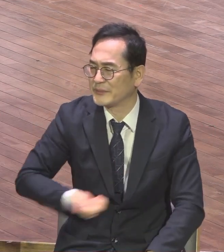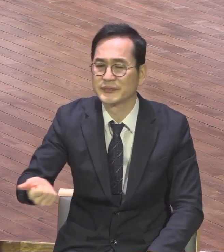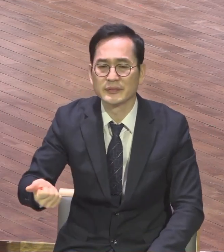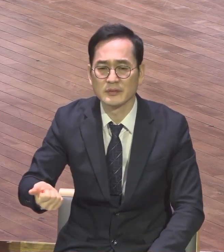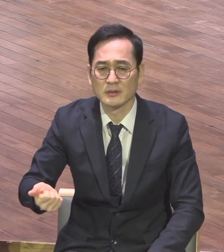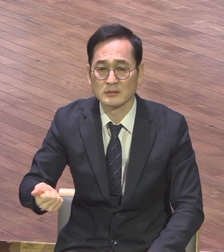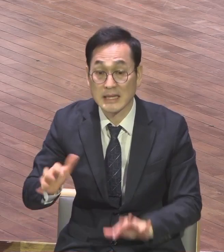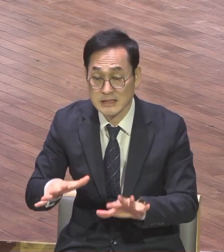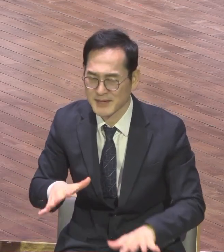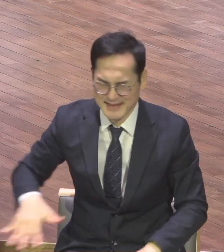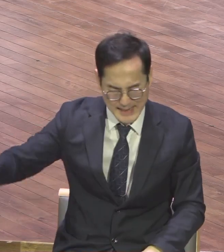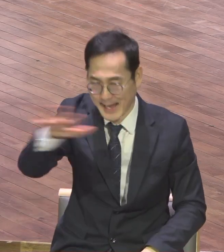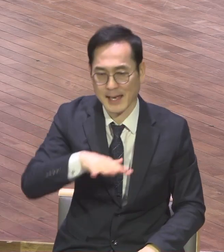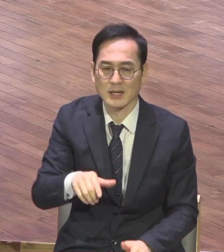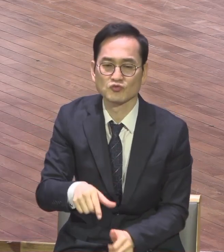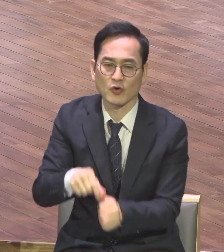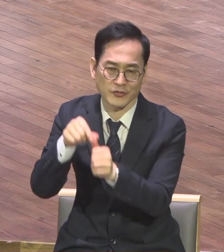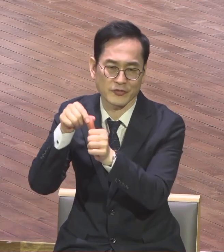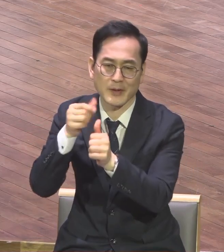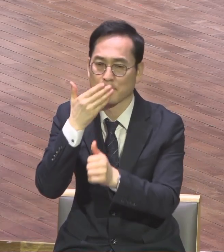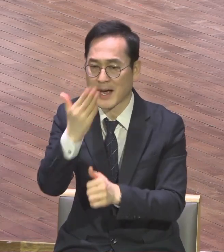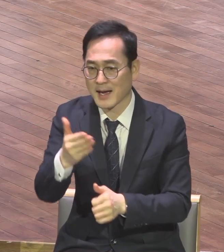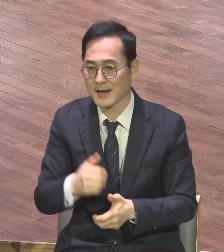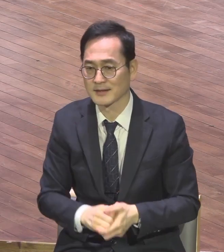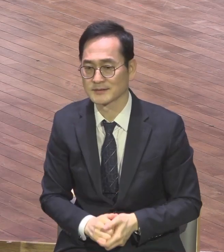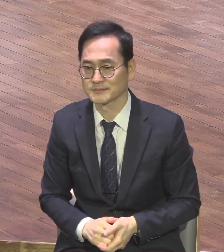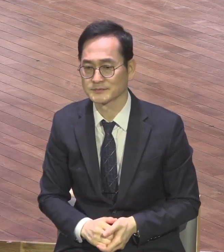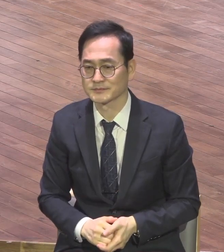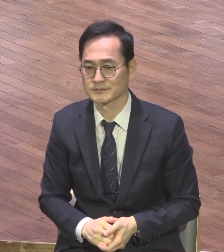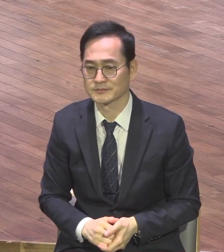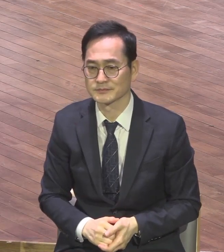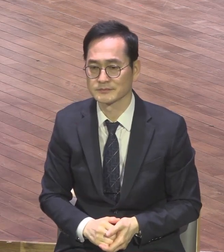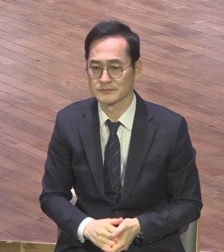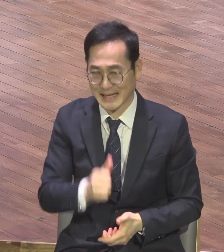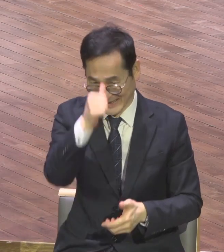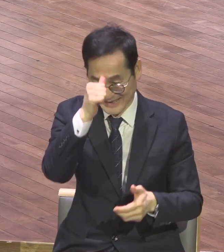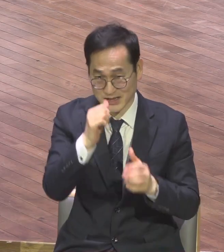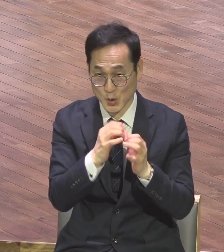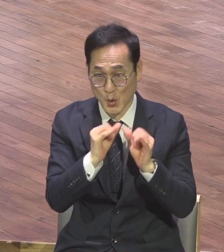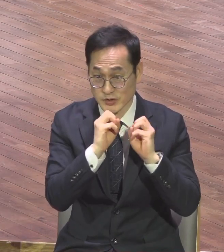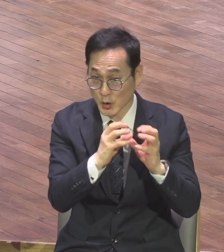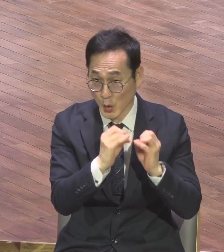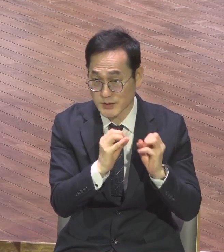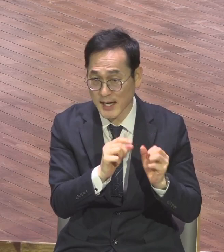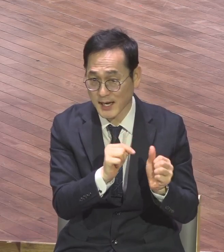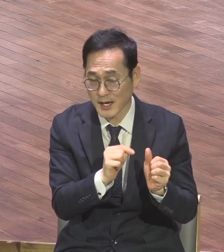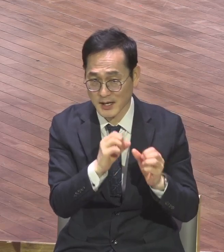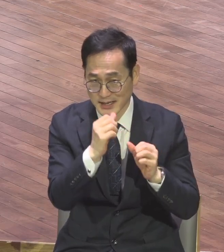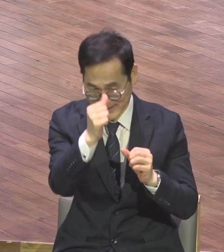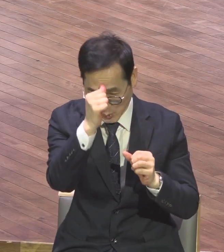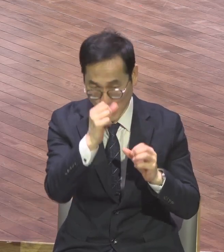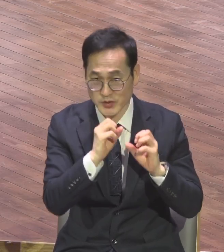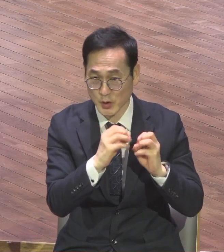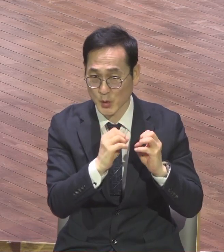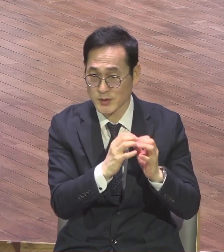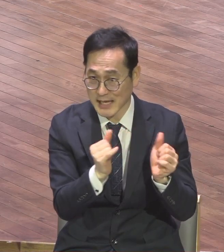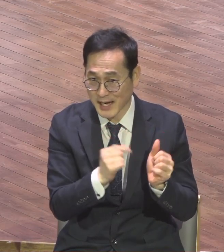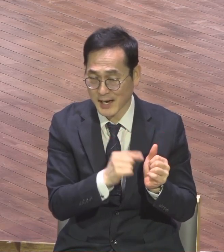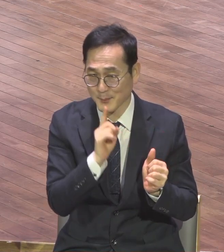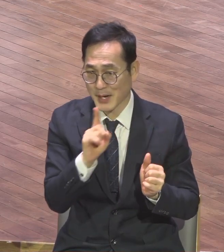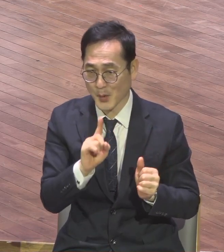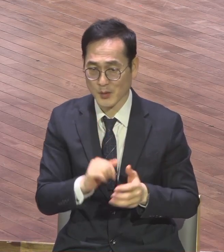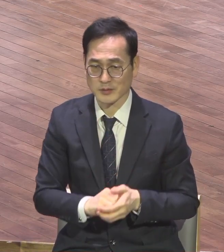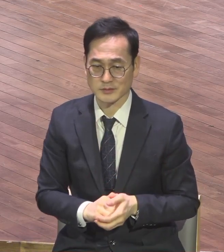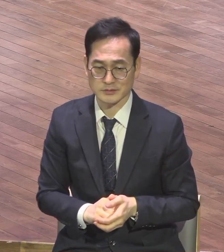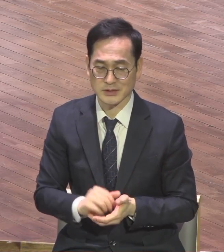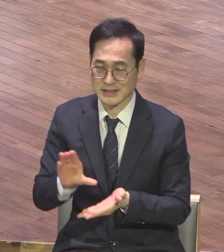족속으로 인도 선교사였던 헨리 마틴이 이렇게 강조했습니다. 그리스도의 영은 선교사의